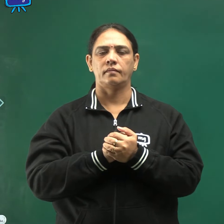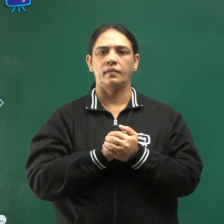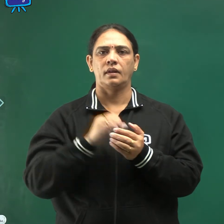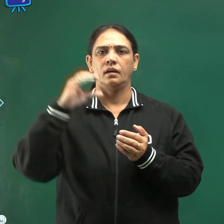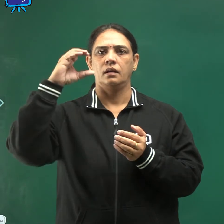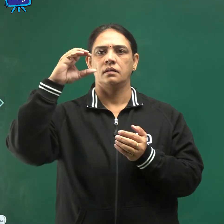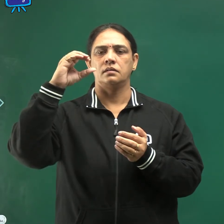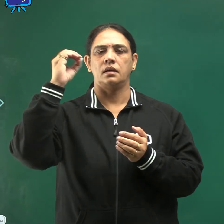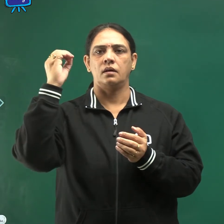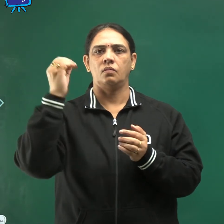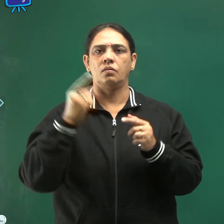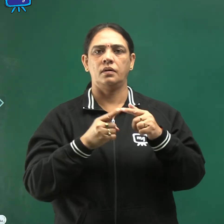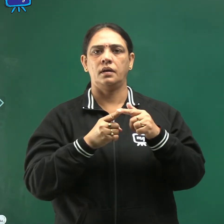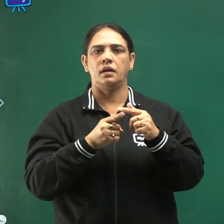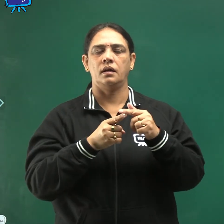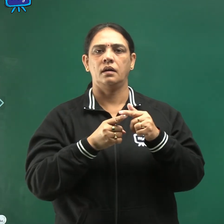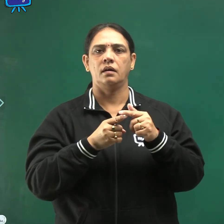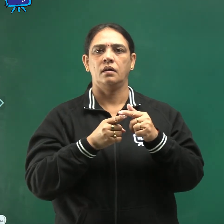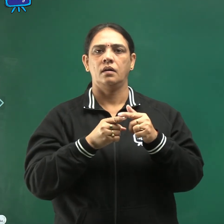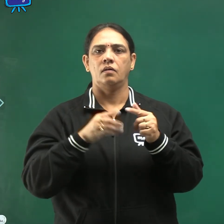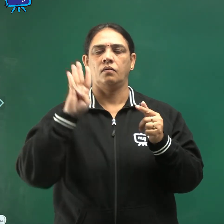कॉट 48 डिग्री बराबर